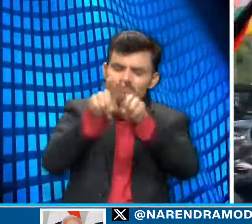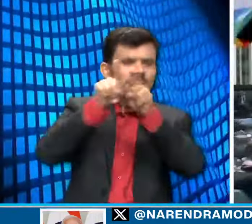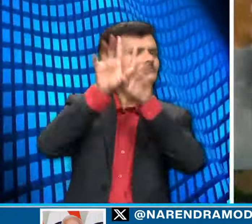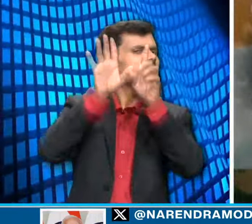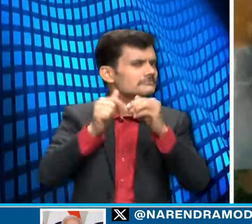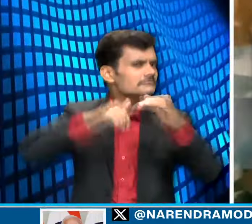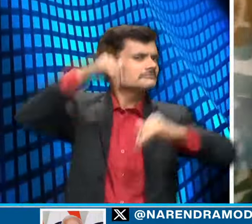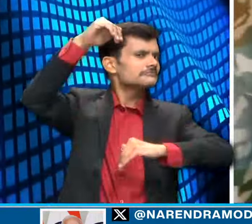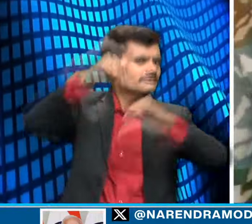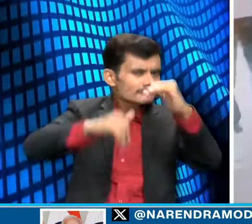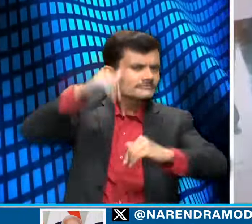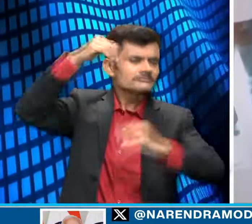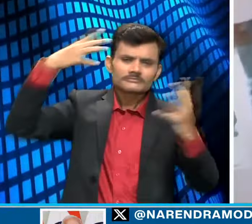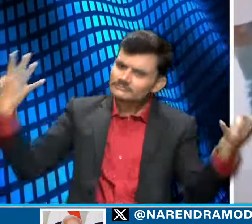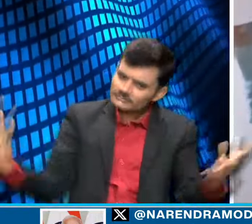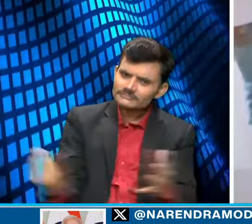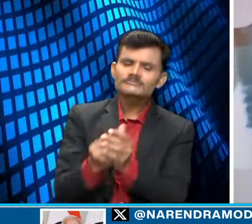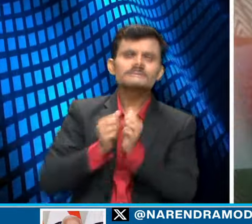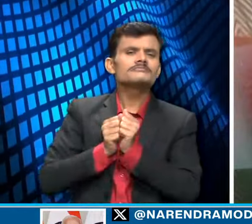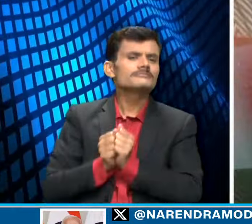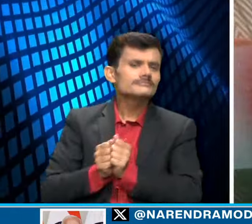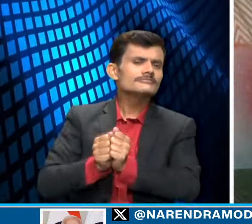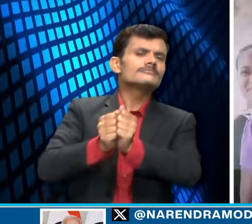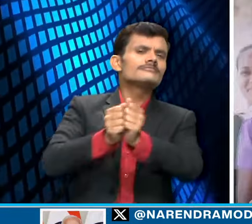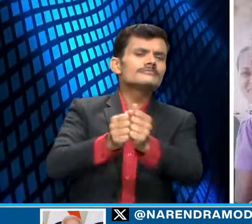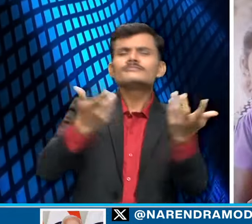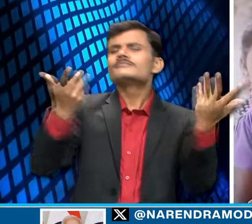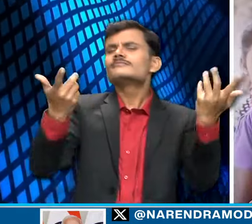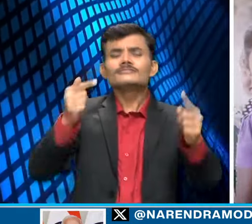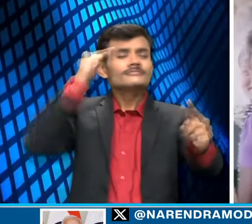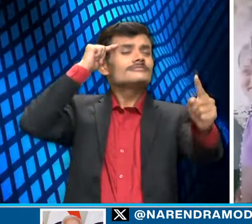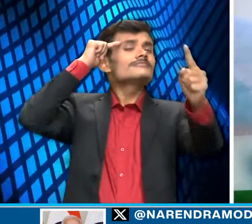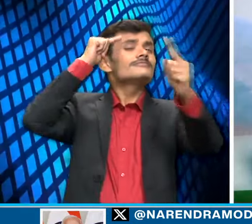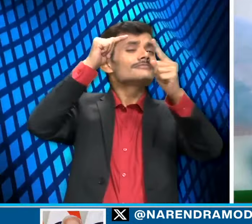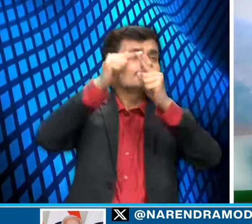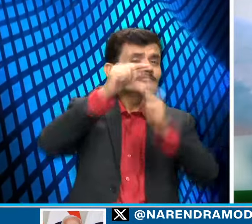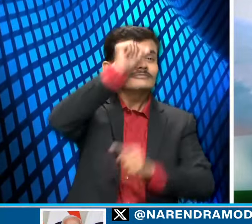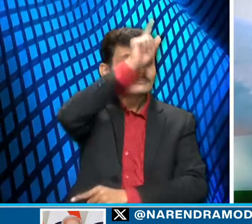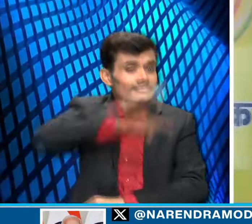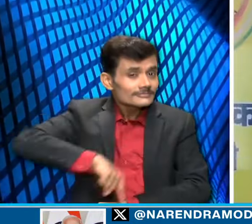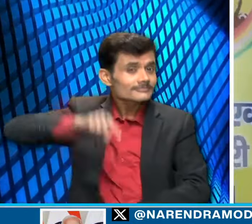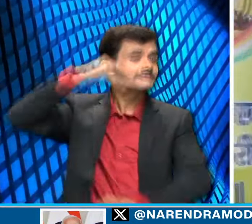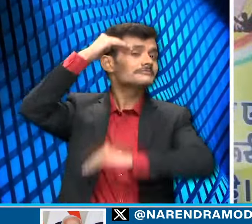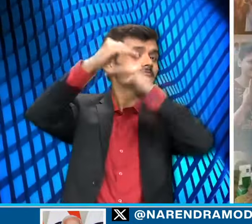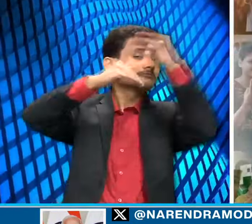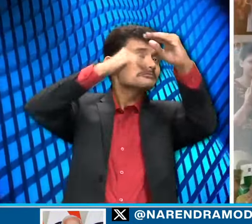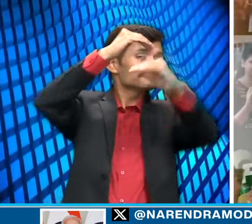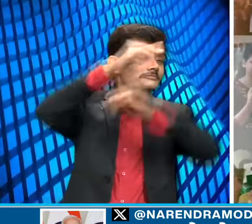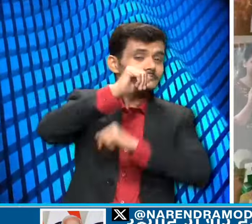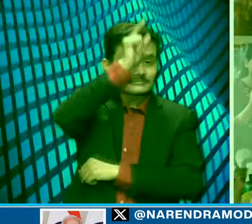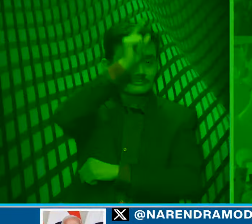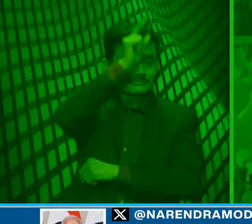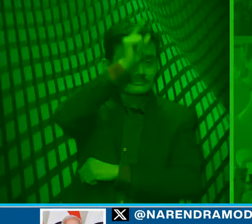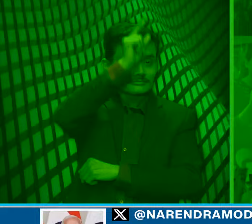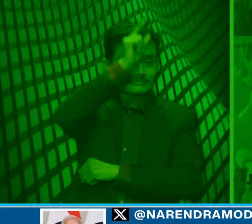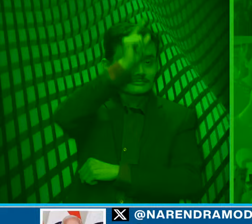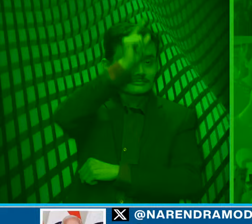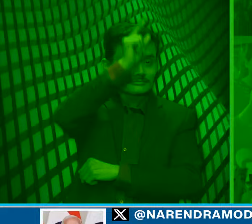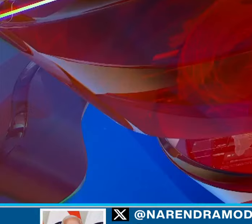مددان مددان دینے جائے گا مددان